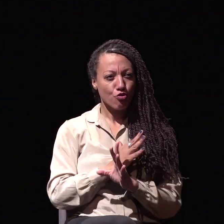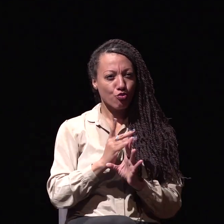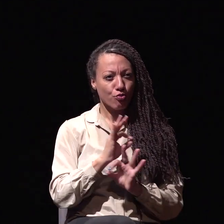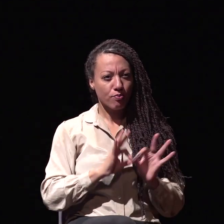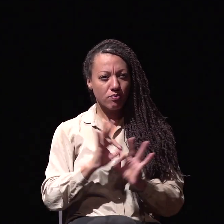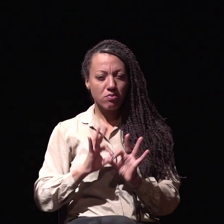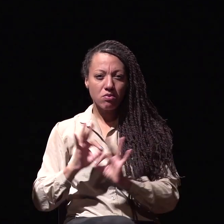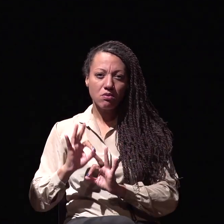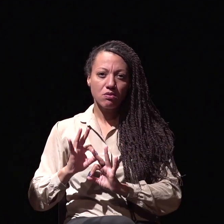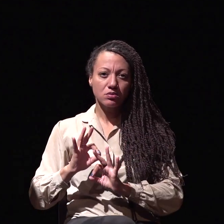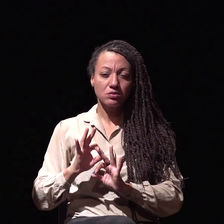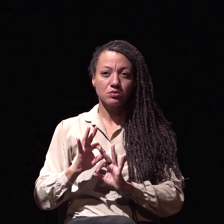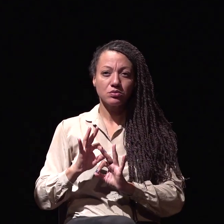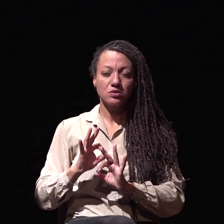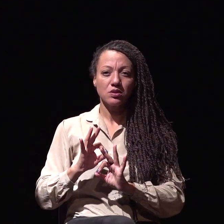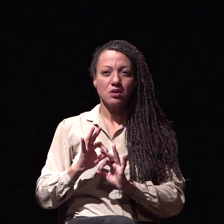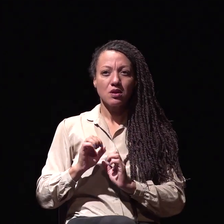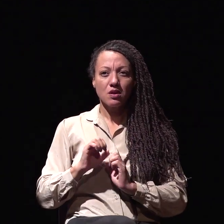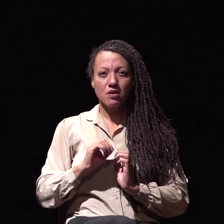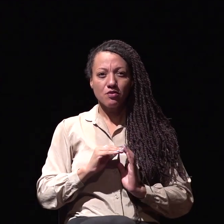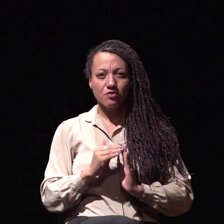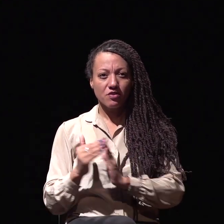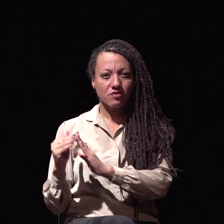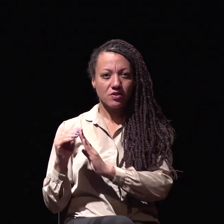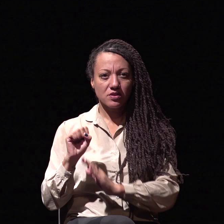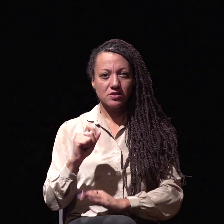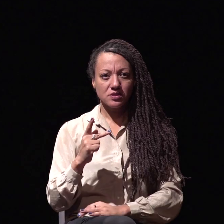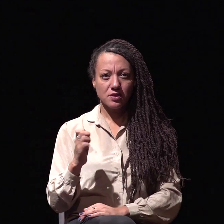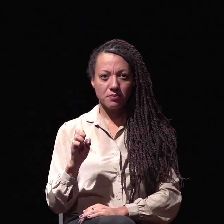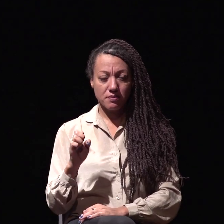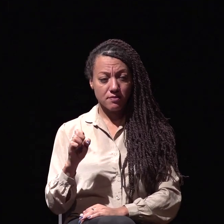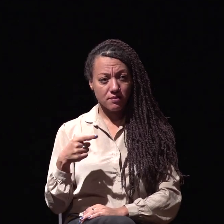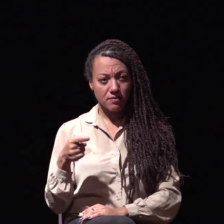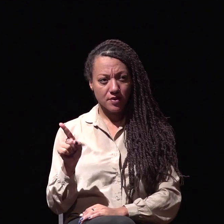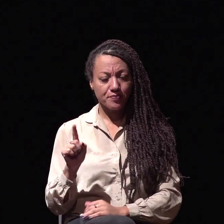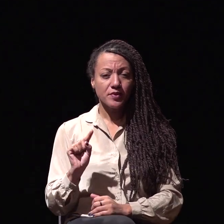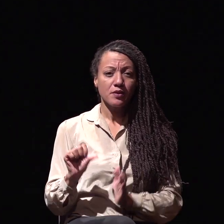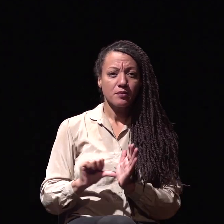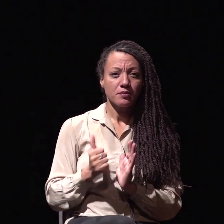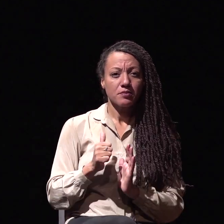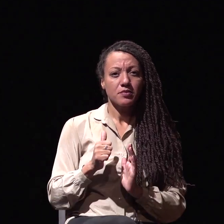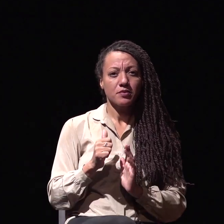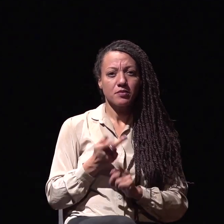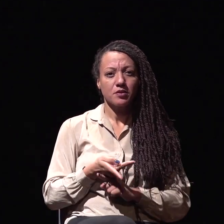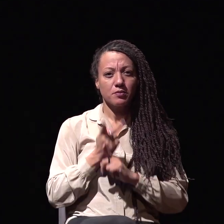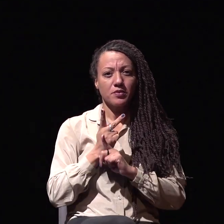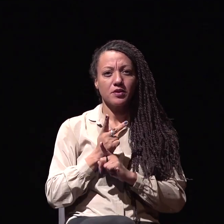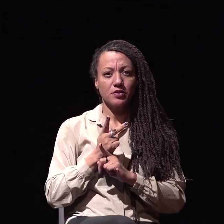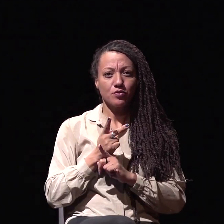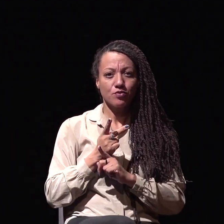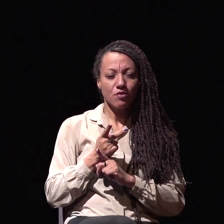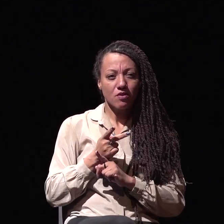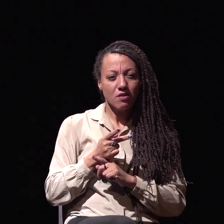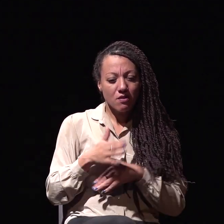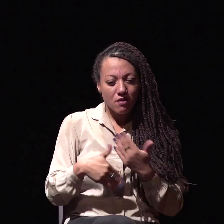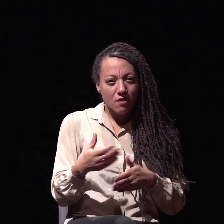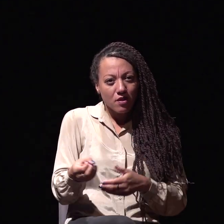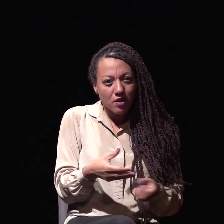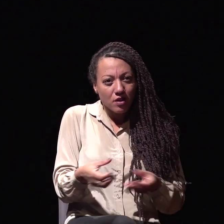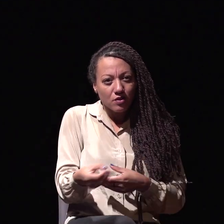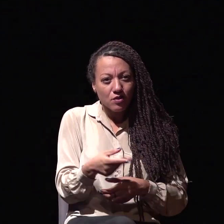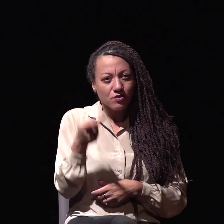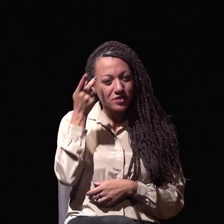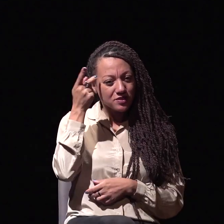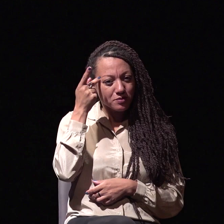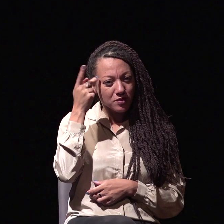Projeto Reurbanização, Favela do Sapé, primeiro prêmio Renova São Paulo 2011 e primeiro prêmio